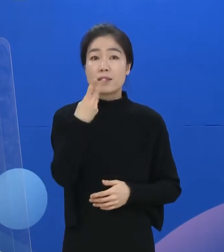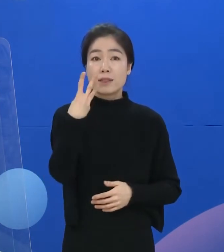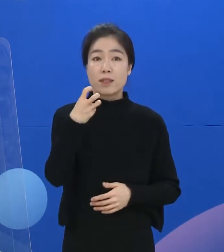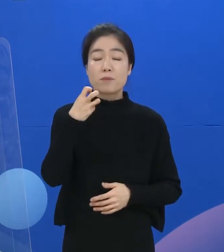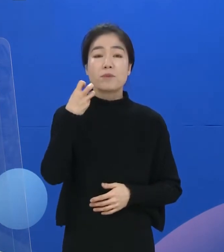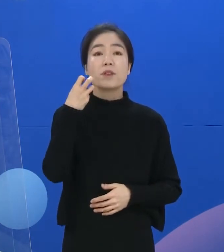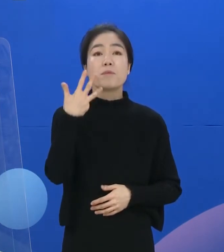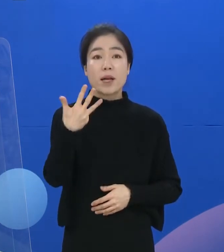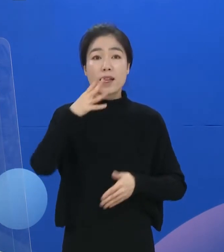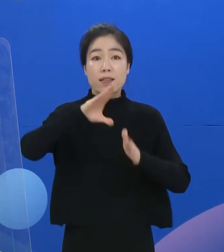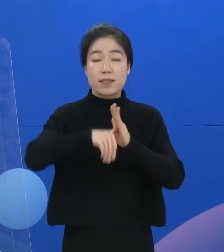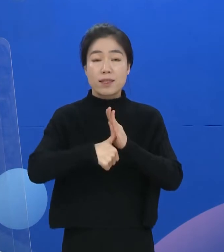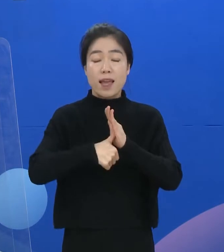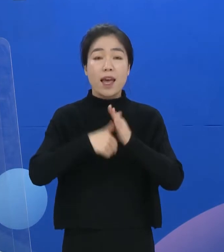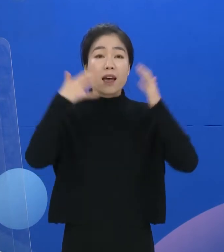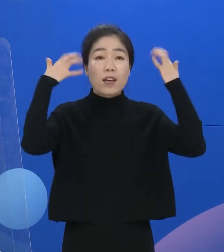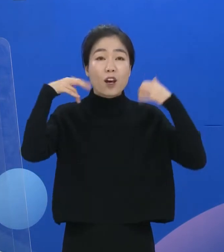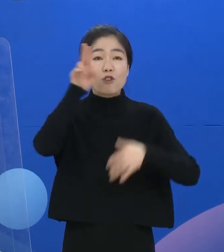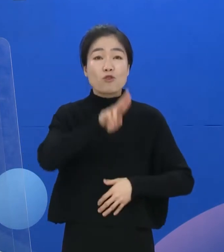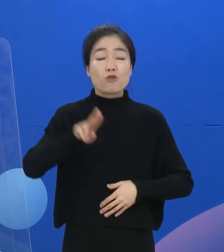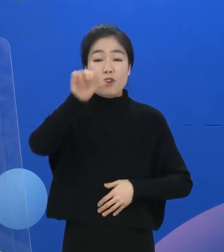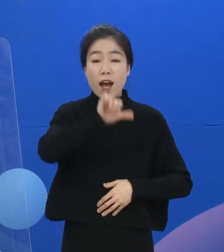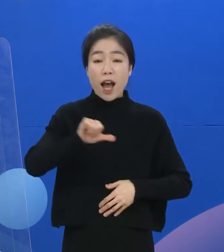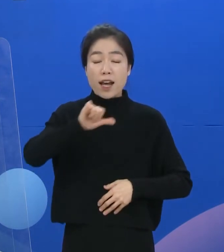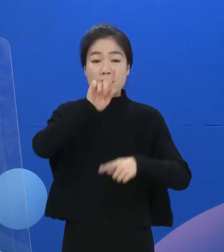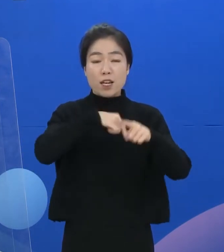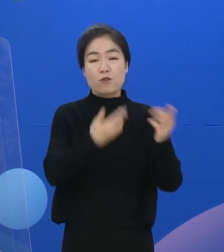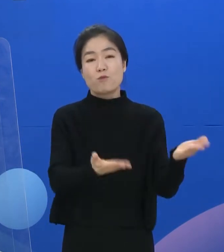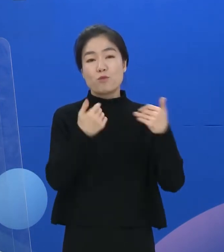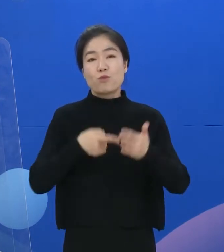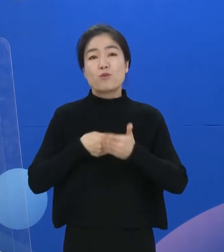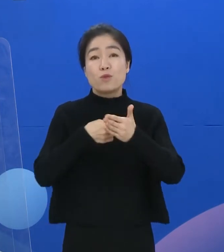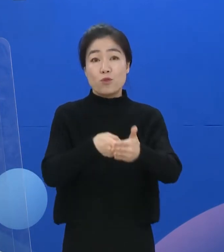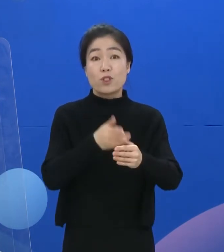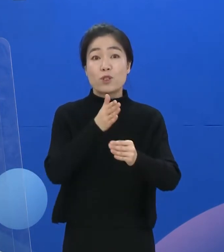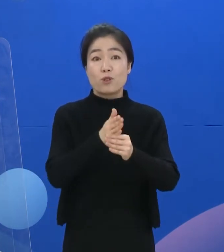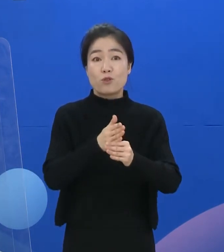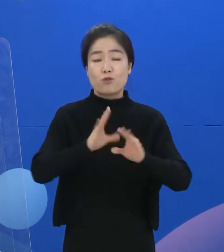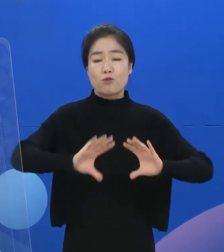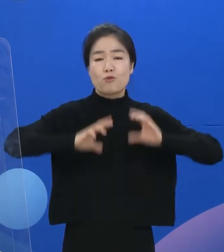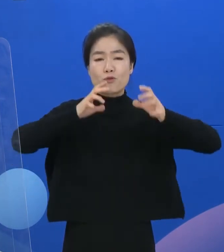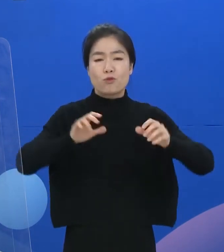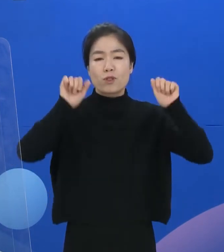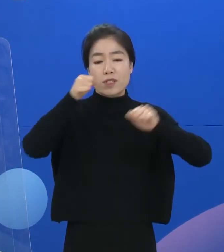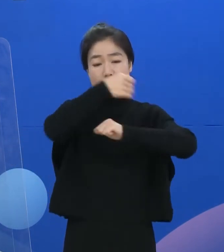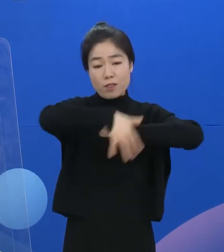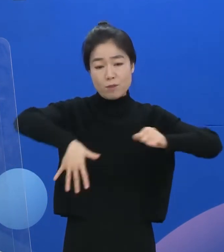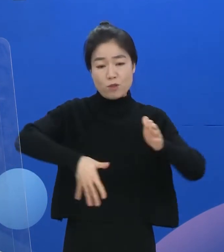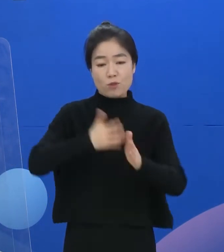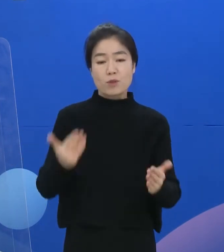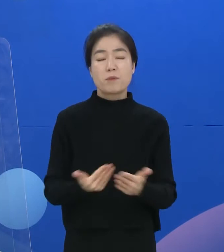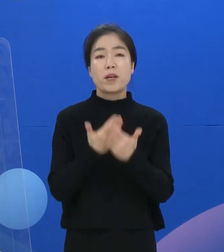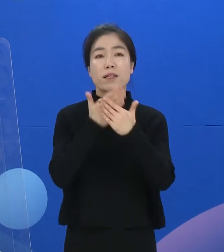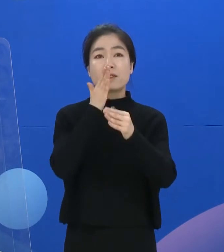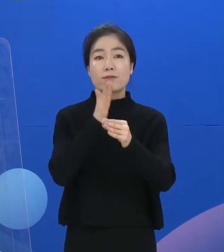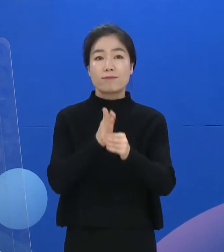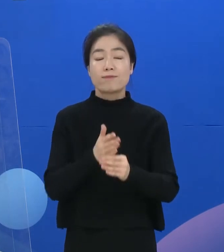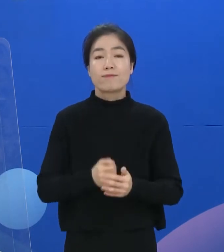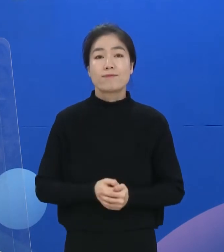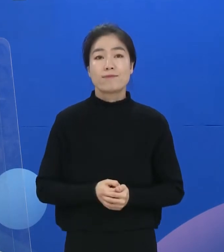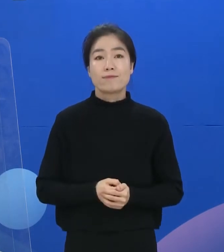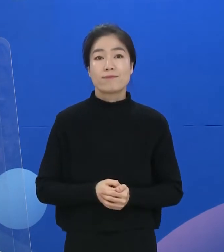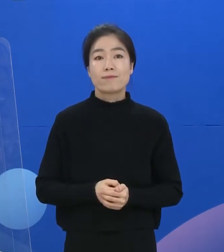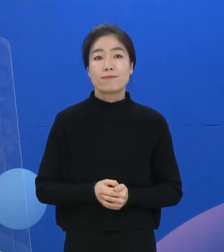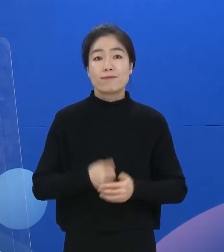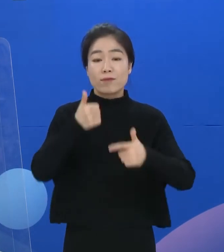2025년 세계양궁선수권대회를 유치했으며 2038년 하게 아시안 게임 유치를